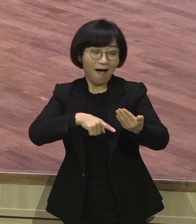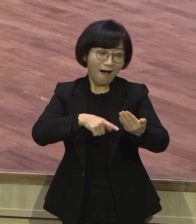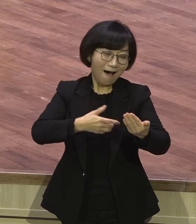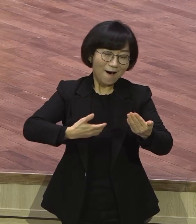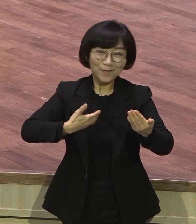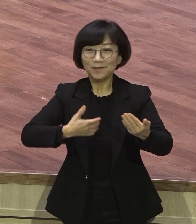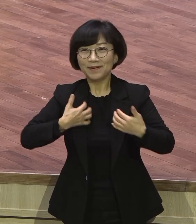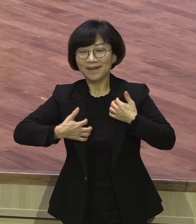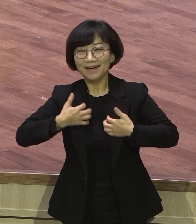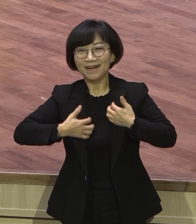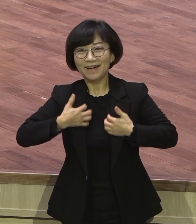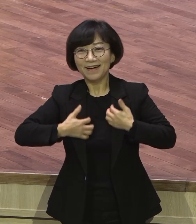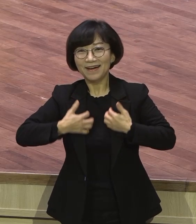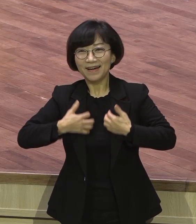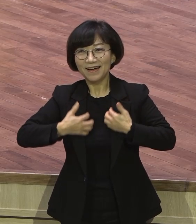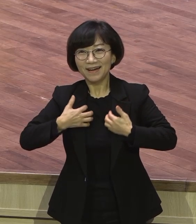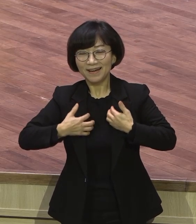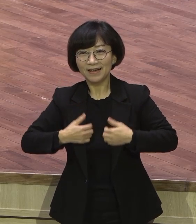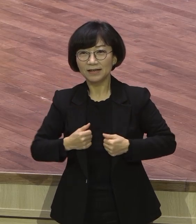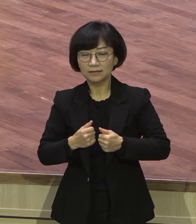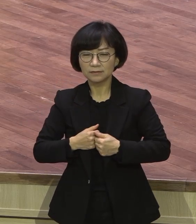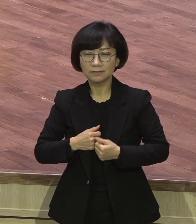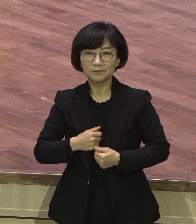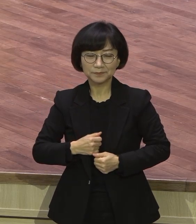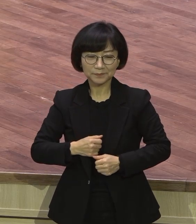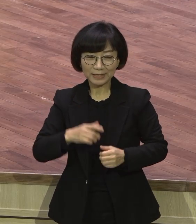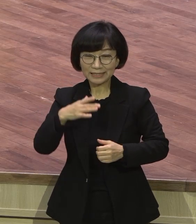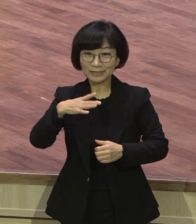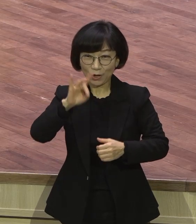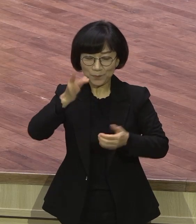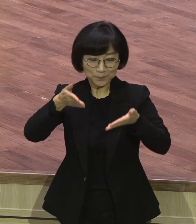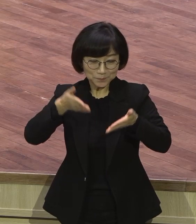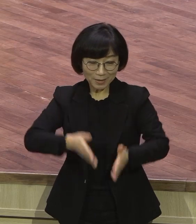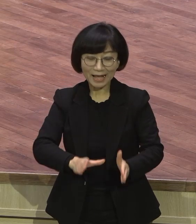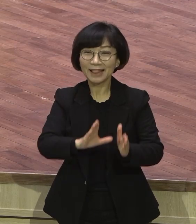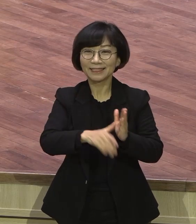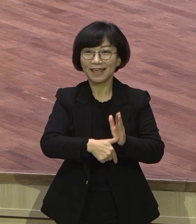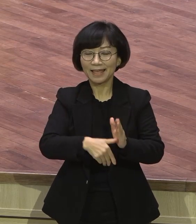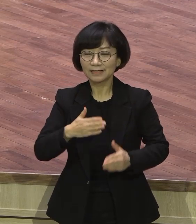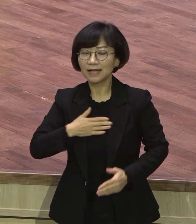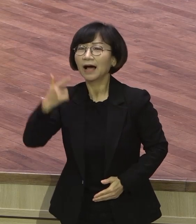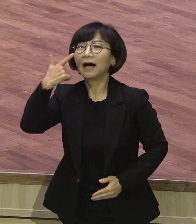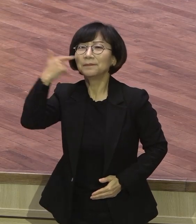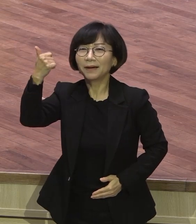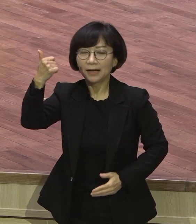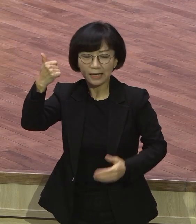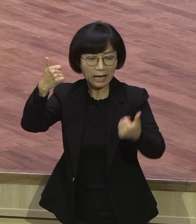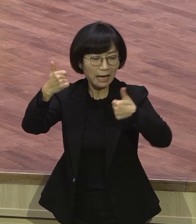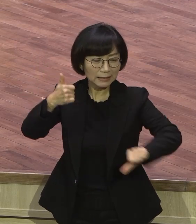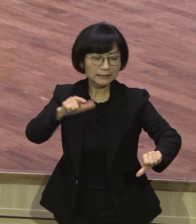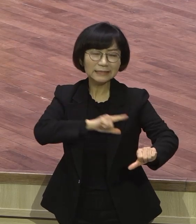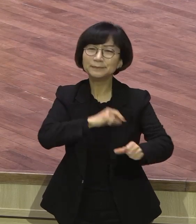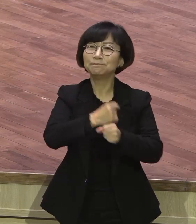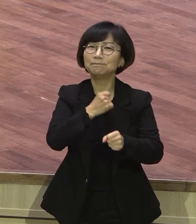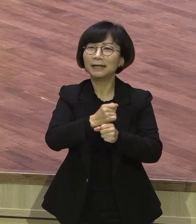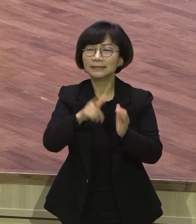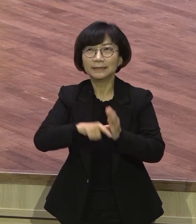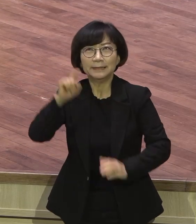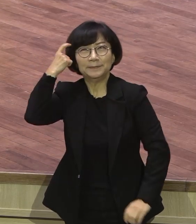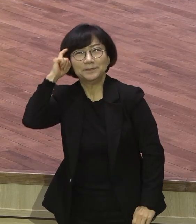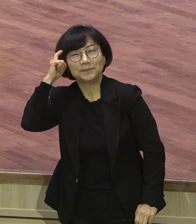몇 년 동안은 청가 짓는다 안 낳았으니까 태어나도 이름을 내가 아버지니까 지어야 되는데 얼마나 고민했는지